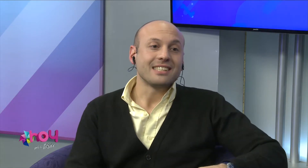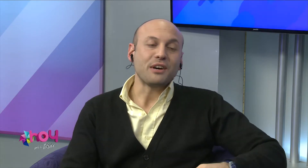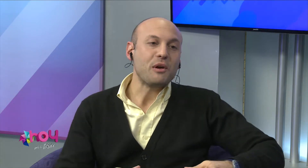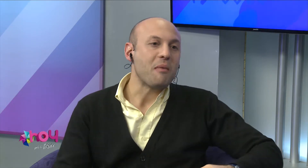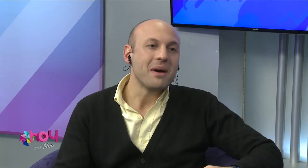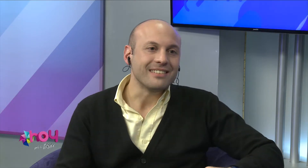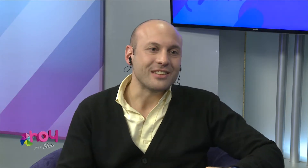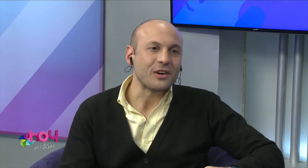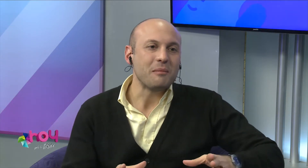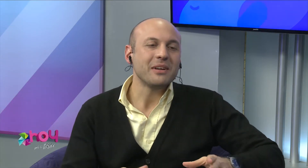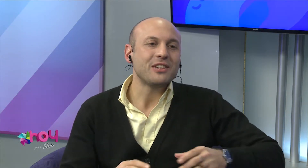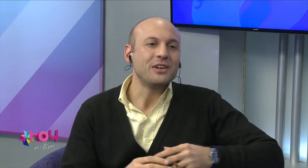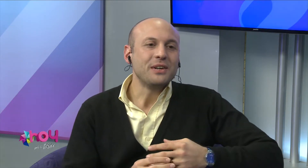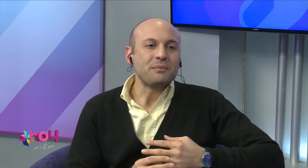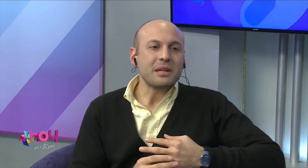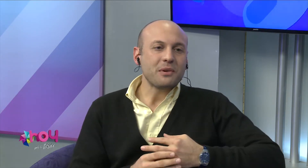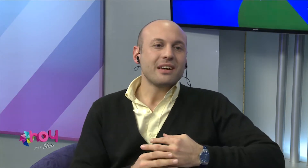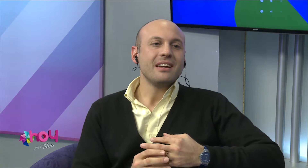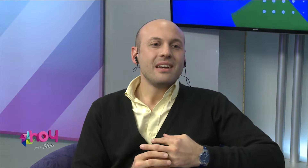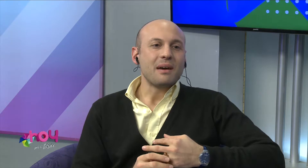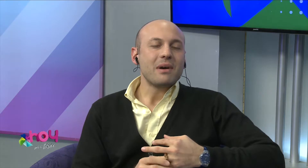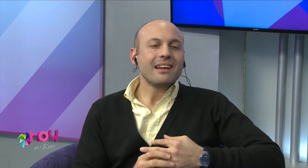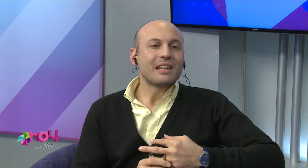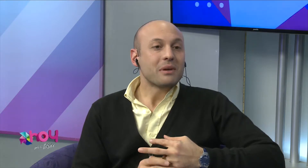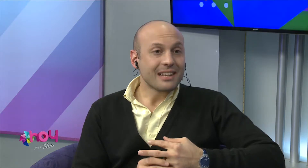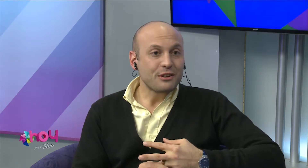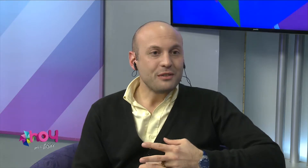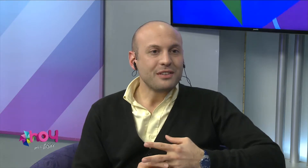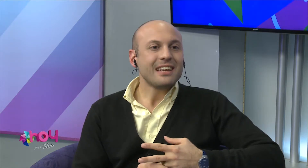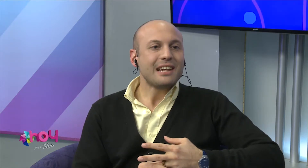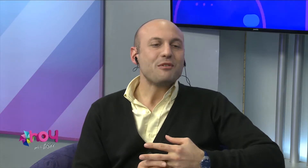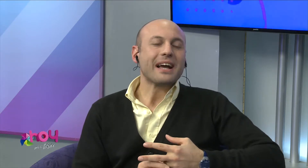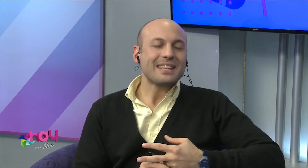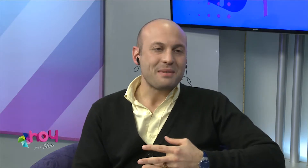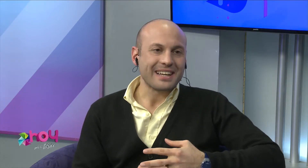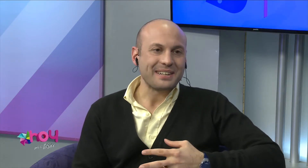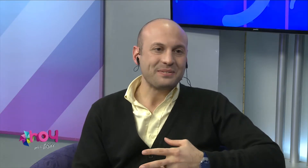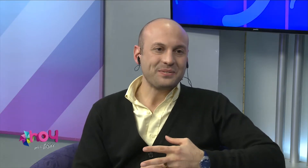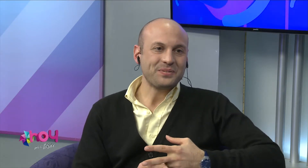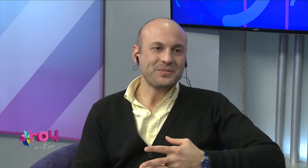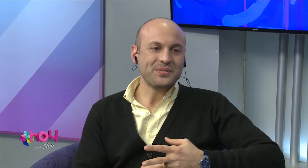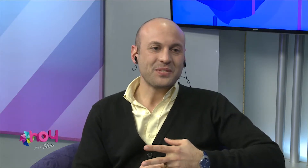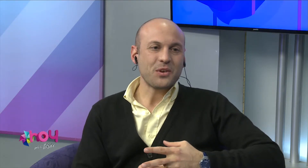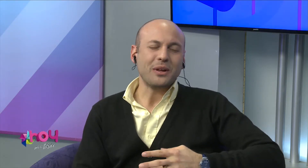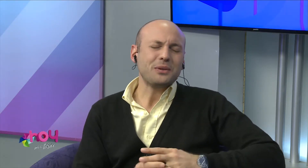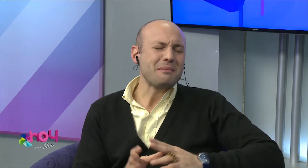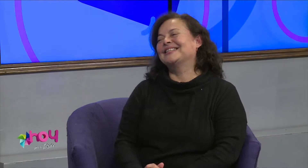llegado el momento de poder ver la interpretación del himno a Catamarca. Cuando usted mande.